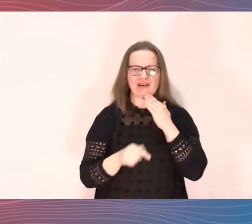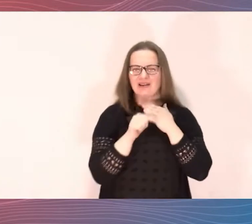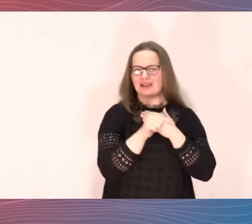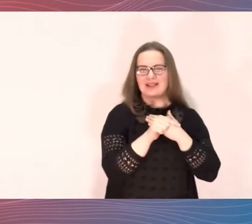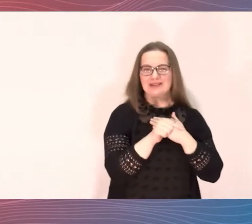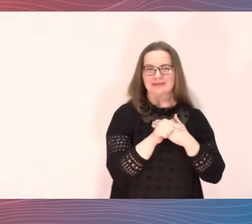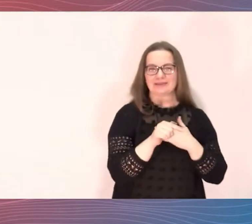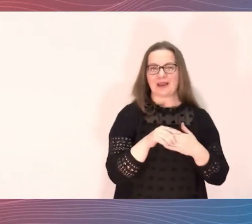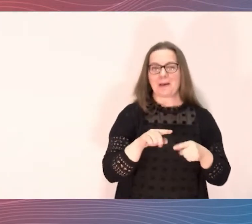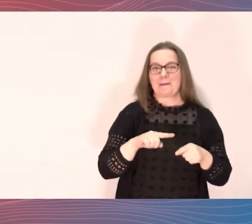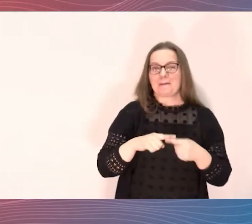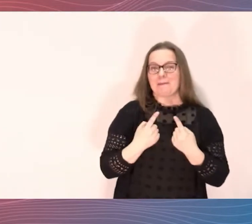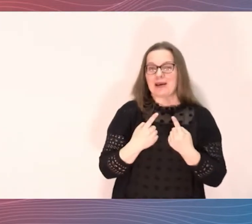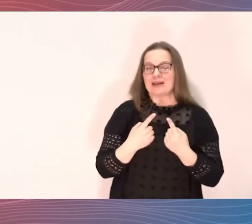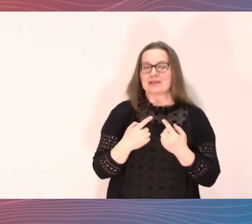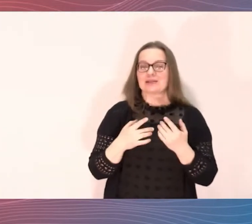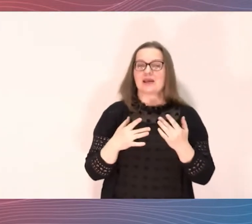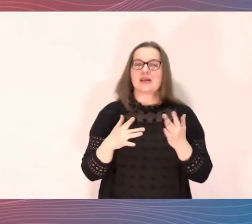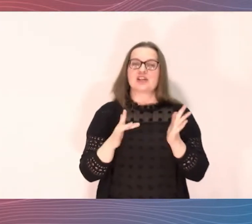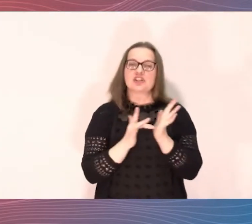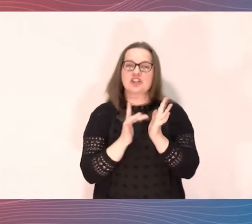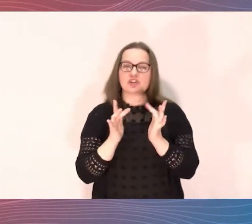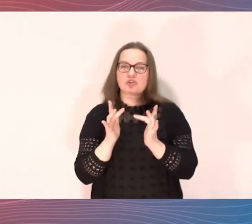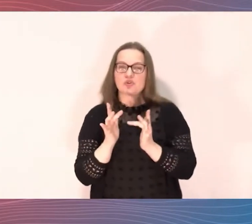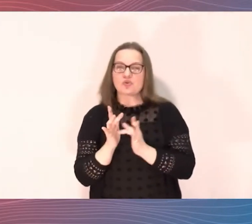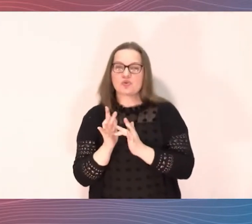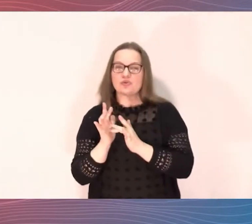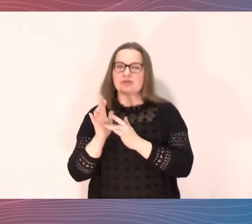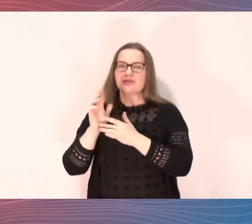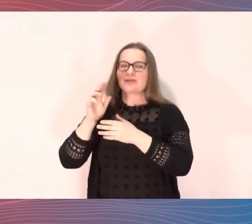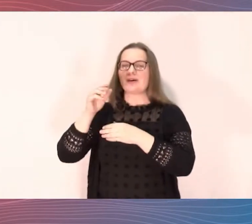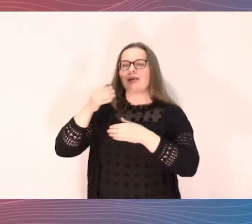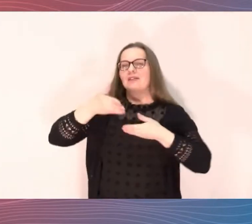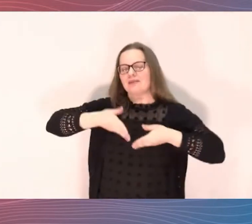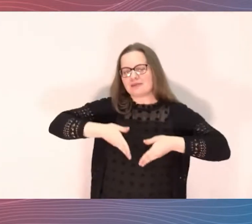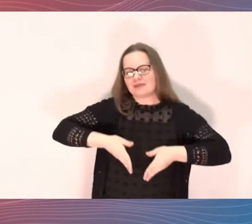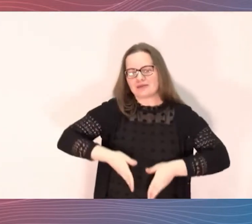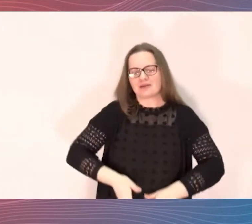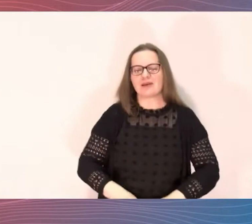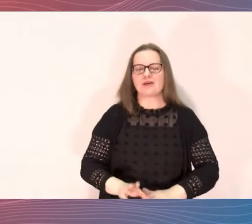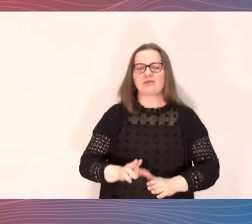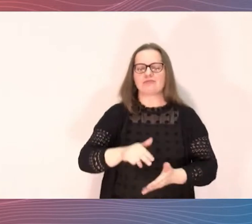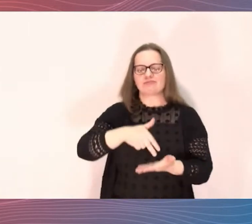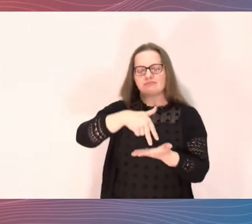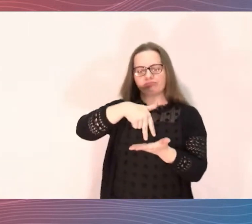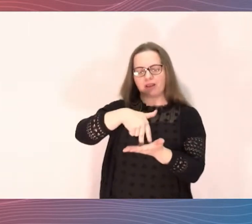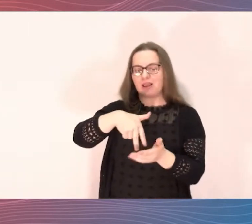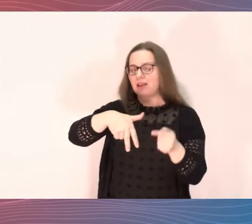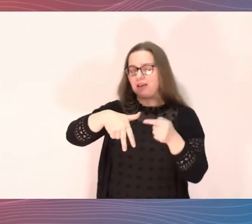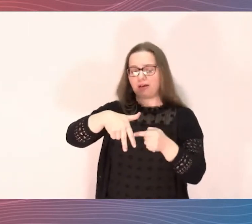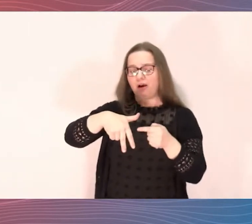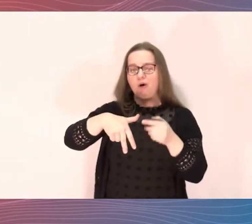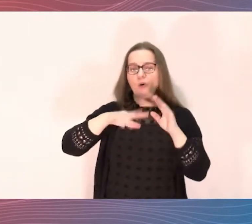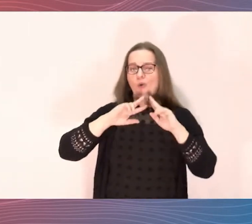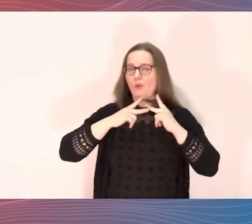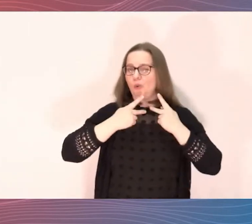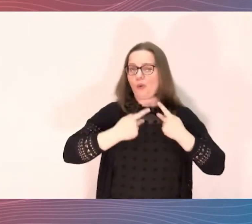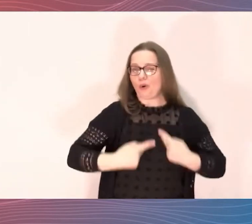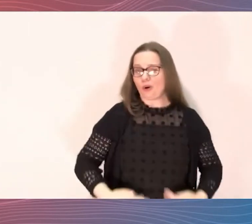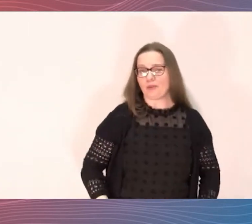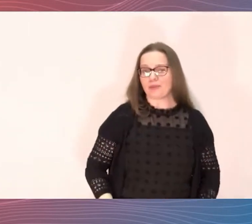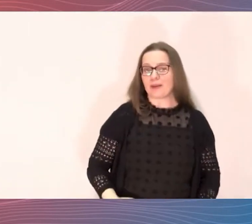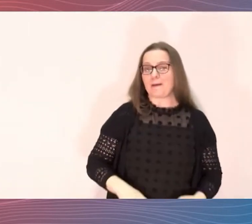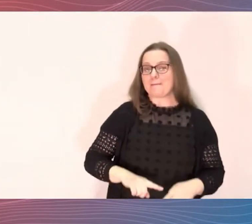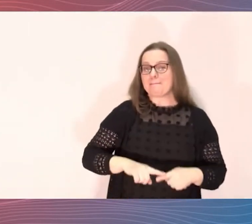Fizeste-o por um pouco menor que os anjos, mas de glória e de honra o coroaste, e